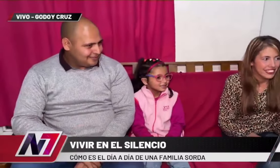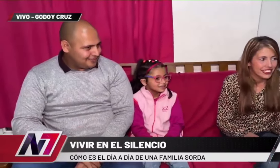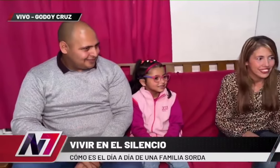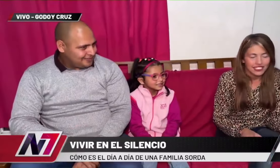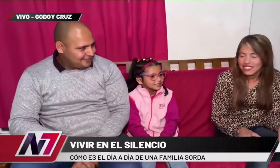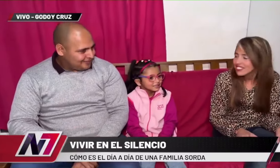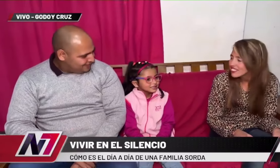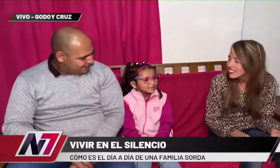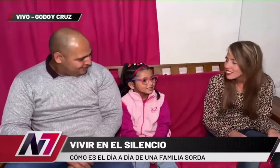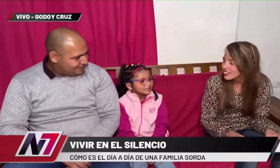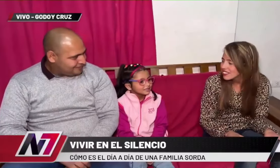Sofi.